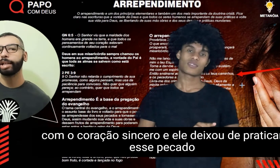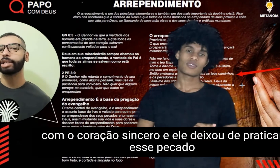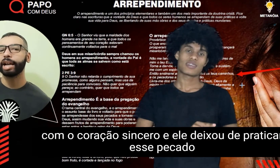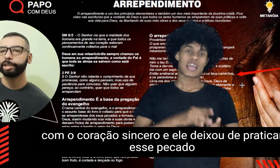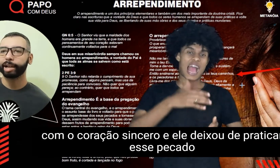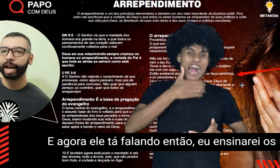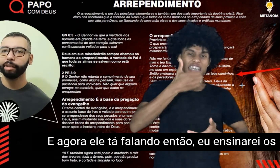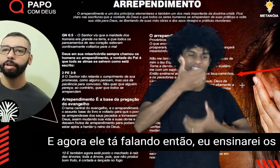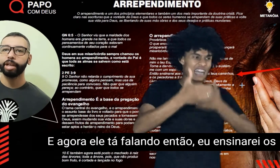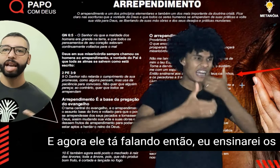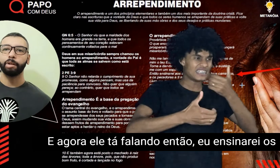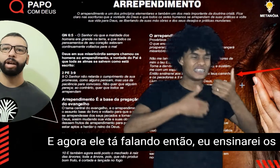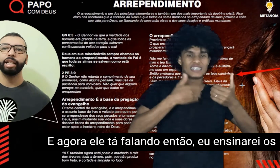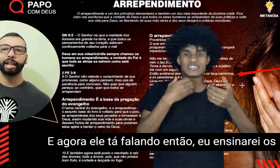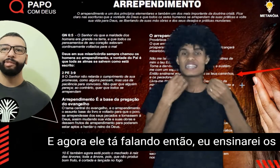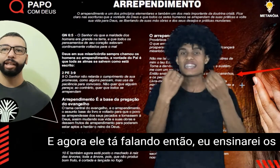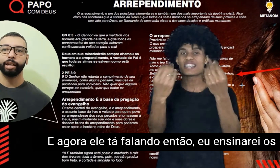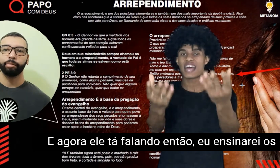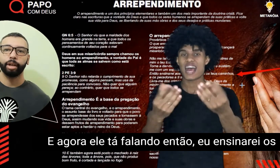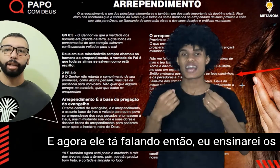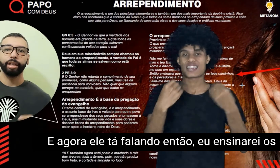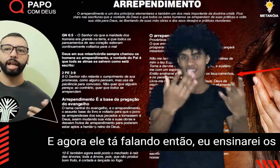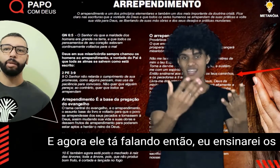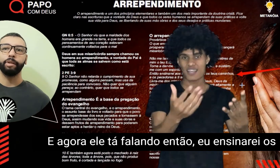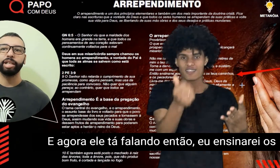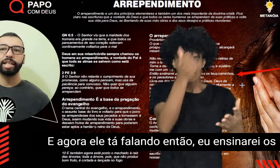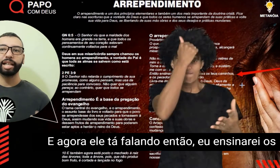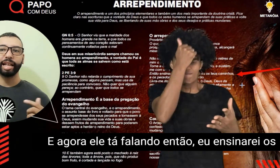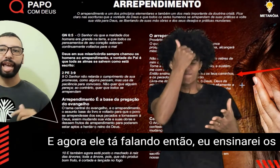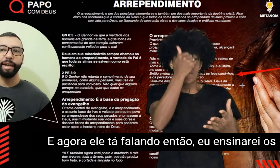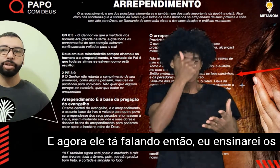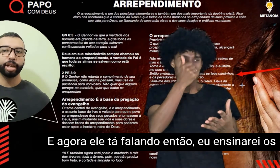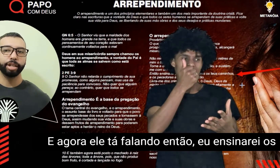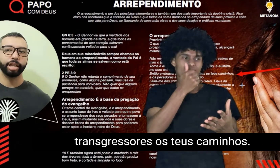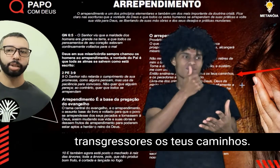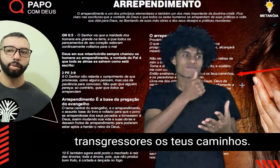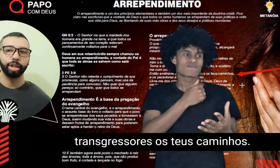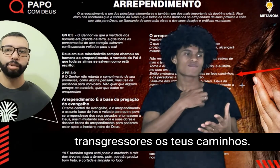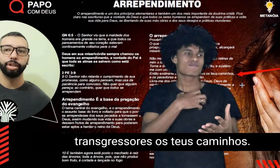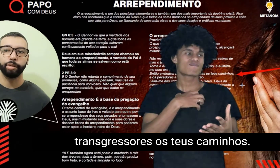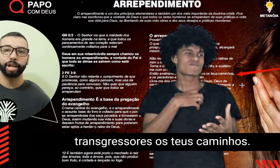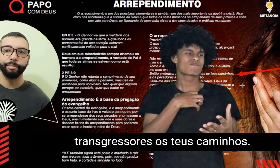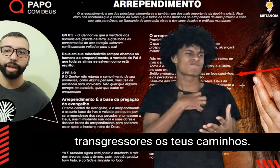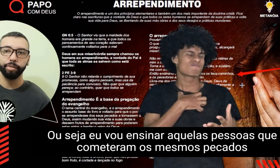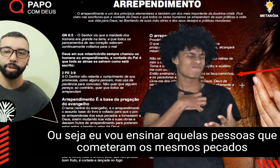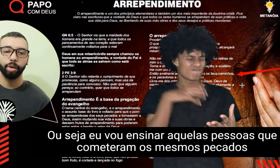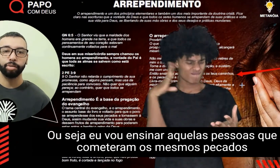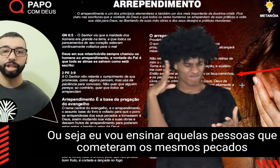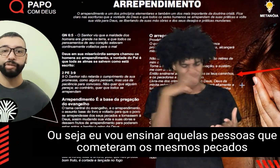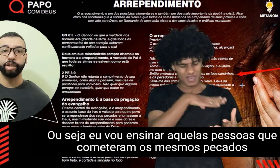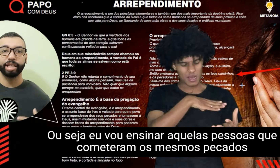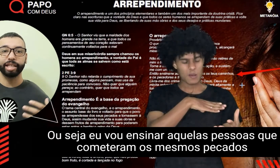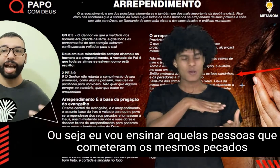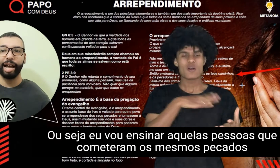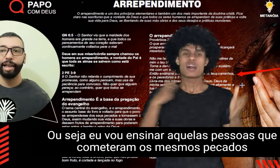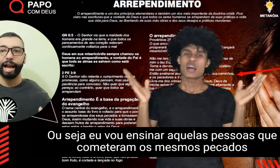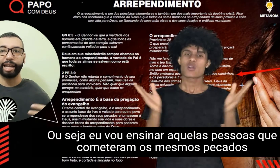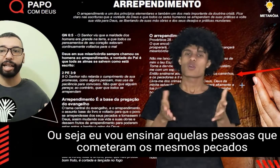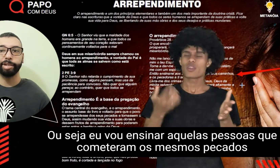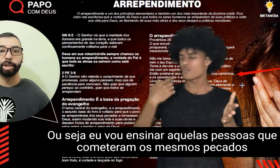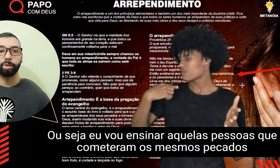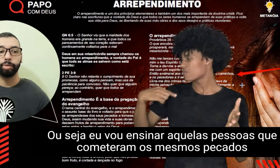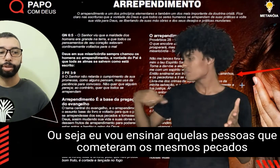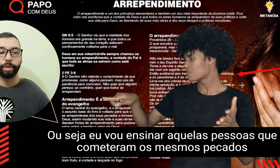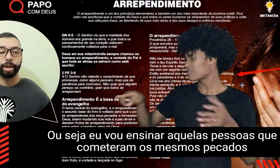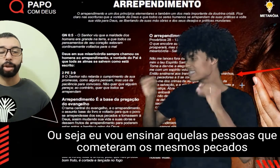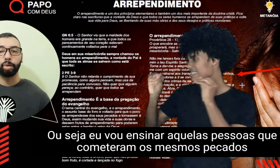de praticar esse pecado e agora ele está falando: então eu ensinarei os transgressores os teus caminhos, ou seja, eu vou ensinar